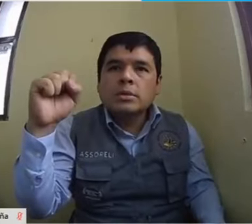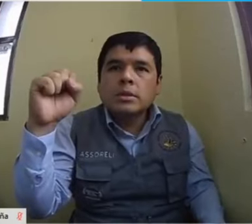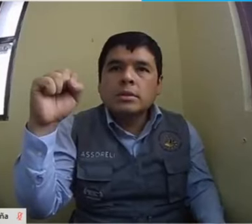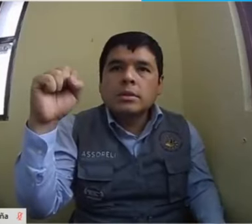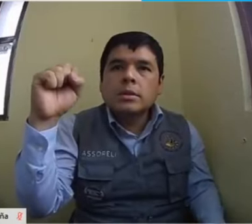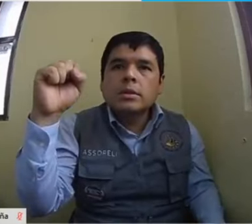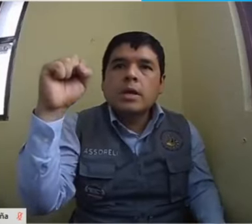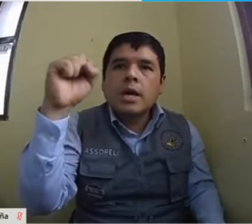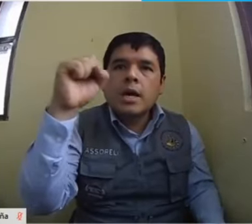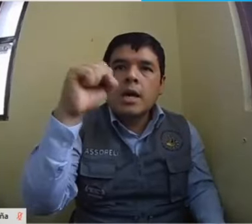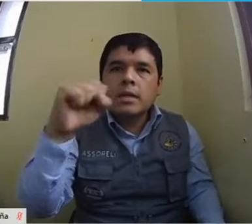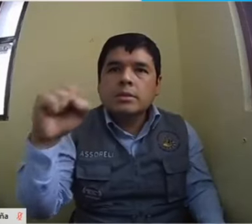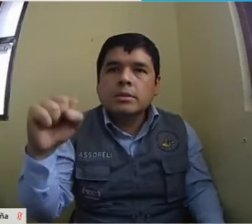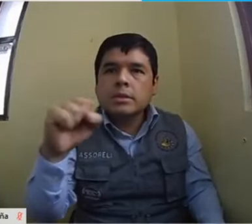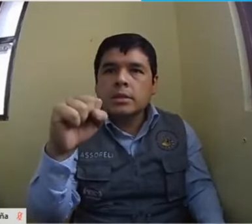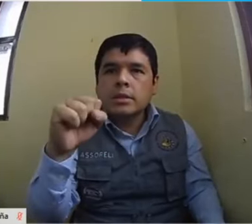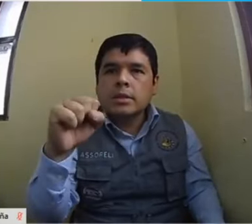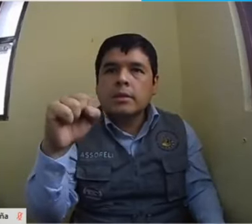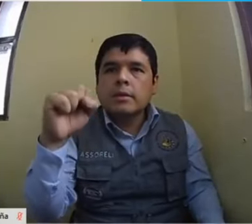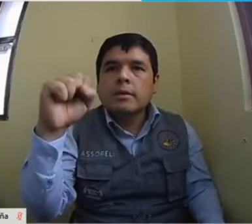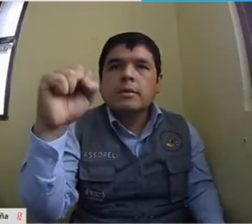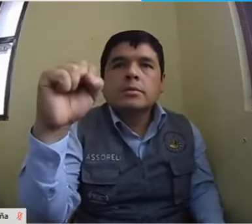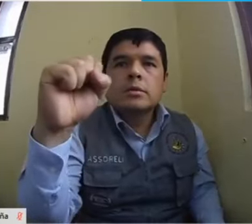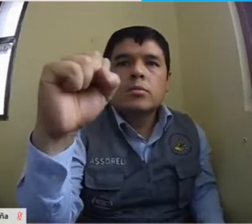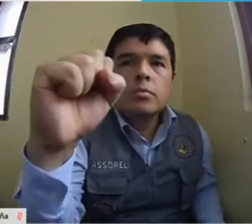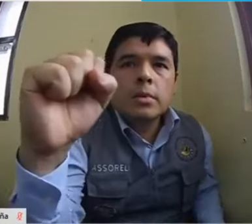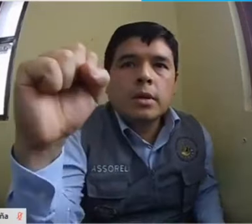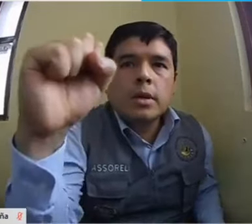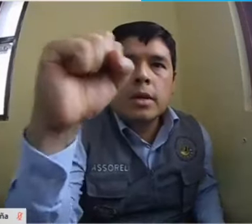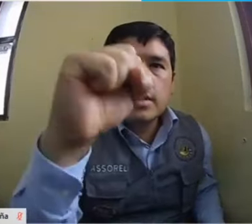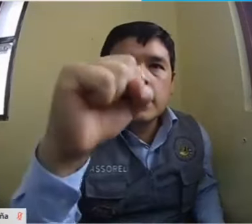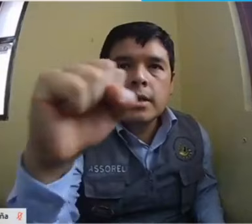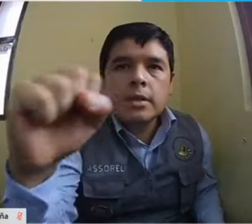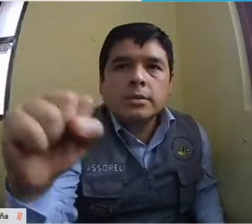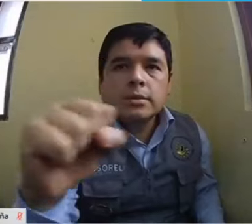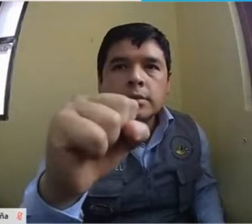Y se hace un movimiento ligero, pequeño, dibujando la S.